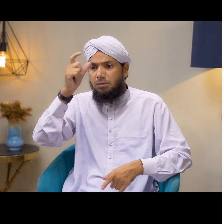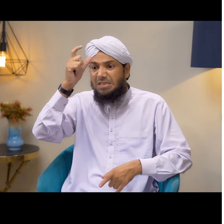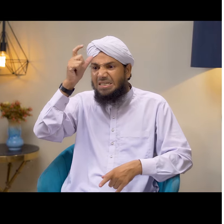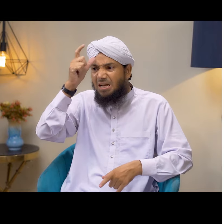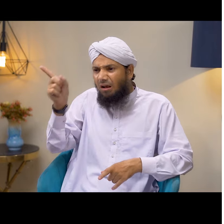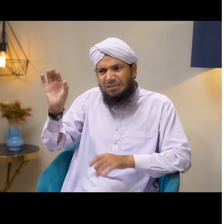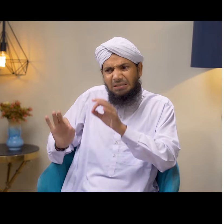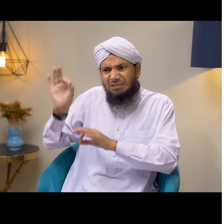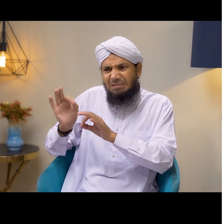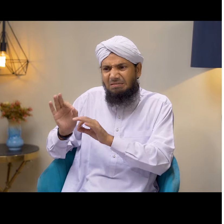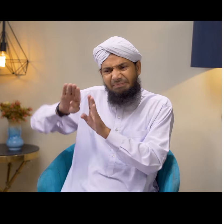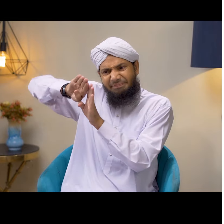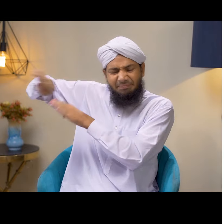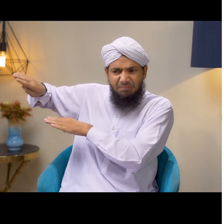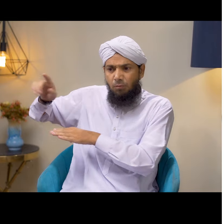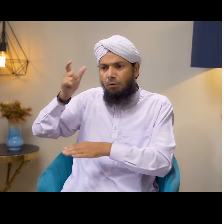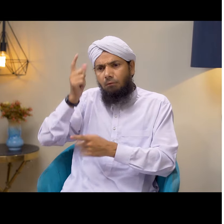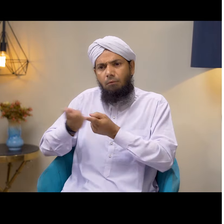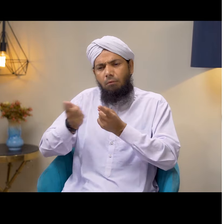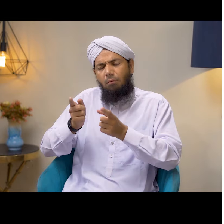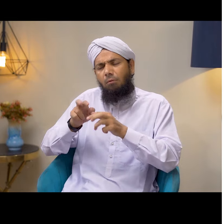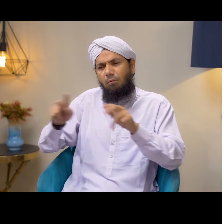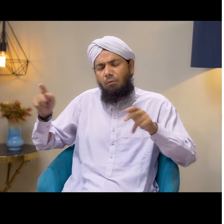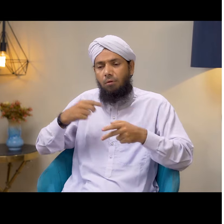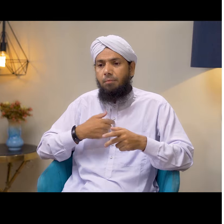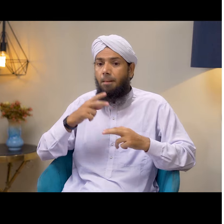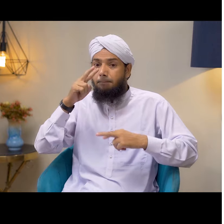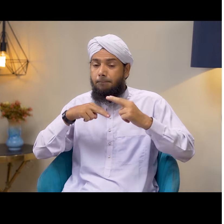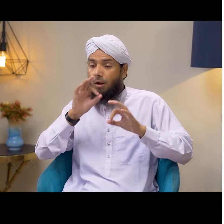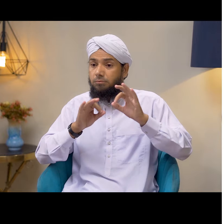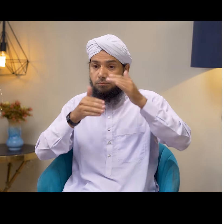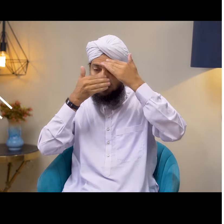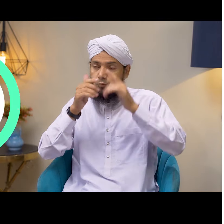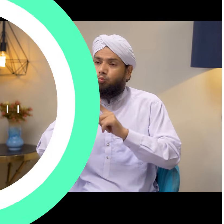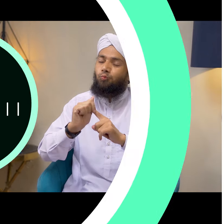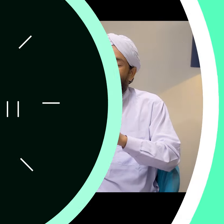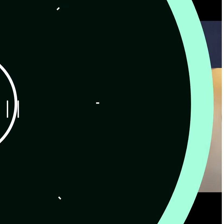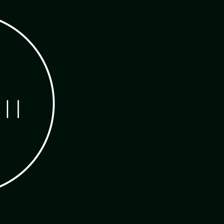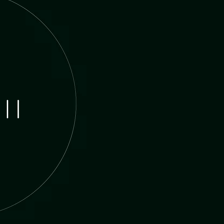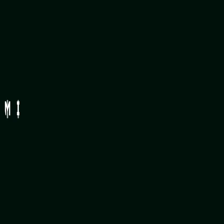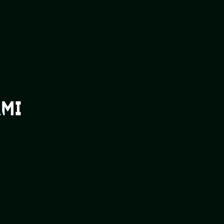شیطان کے سپرد نہ ہو جائیں، ورنہ شیطان کسی کو چھوڑتا نہیں. پردہ کریں، پردہ.